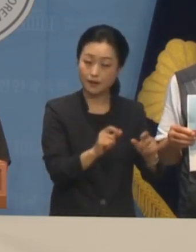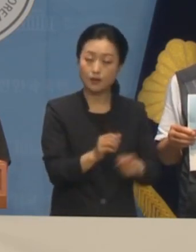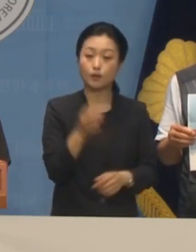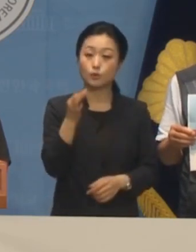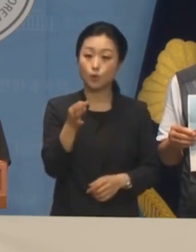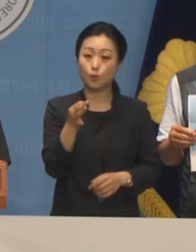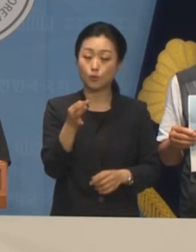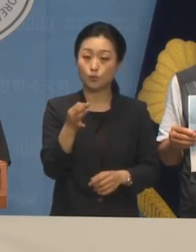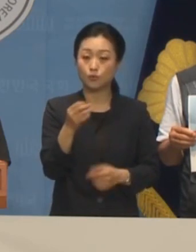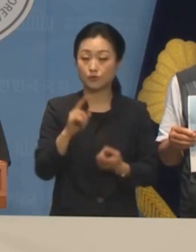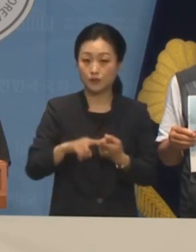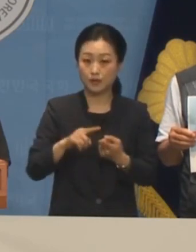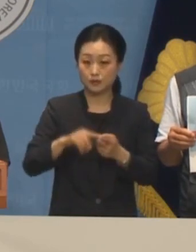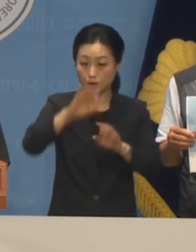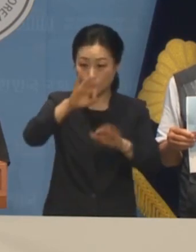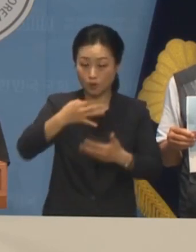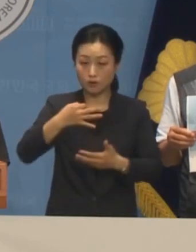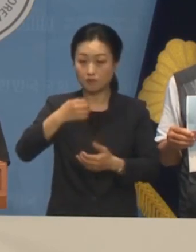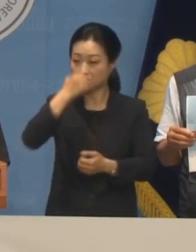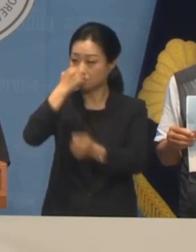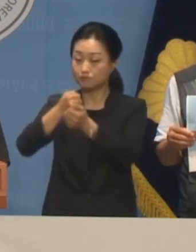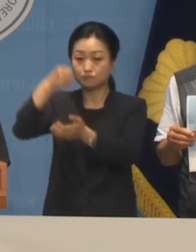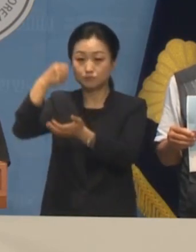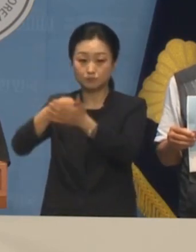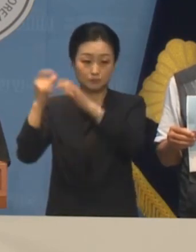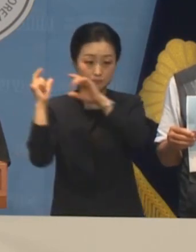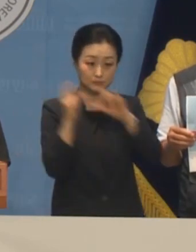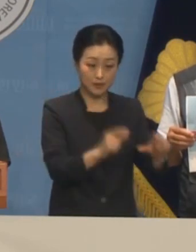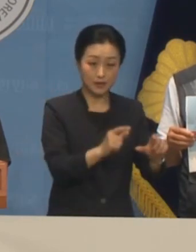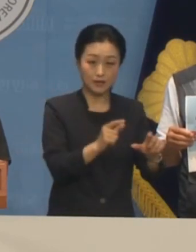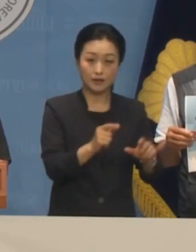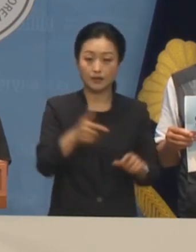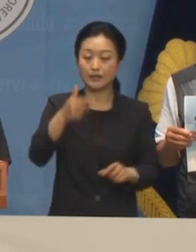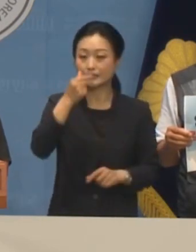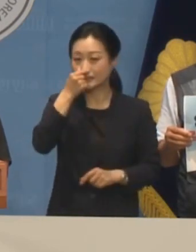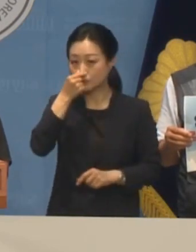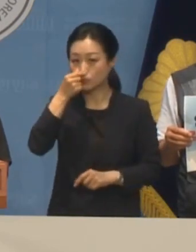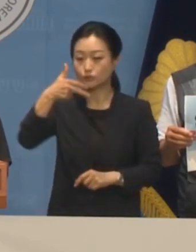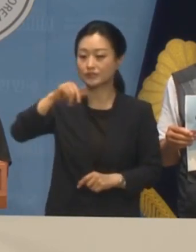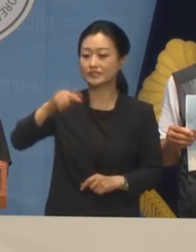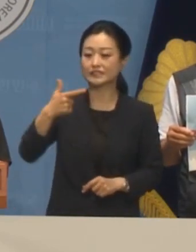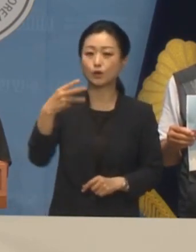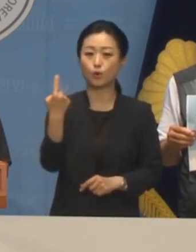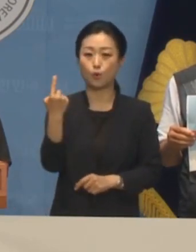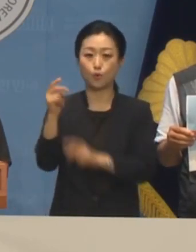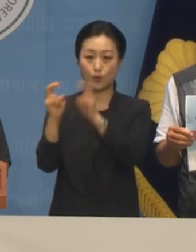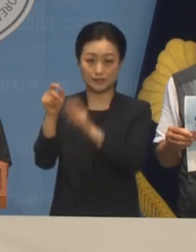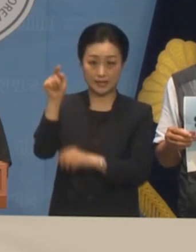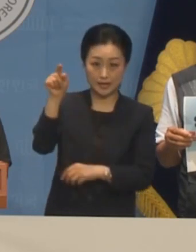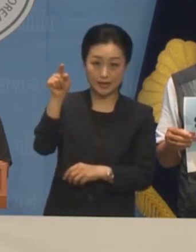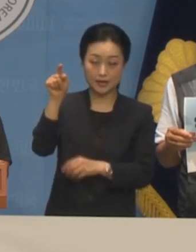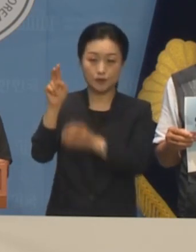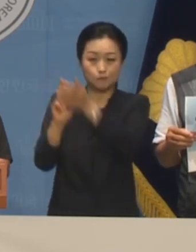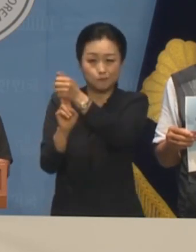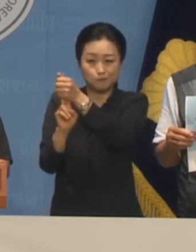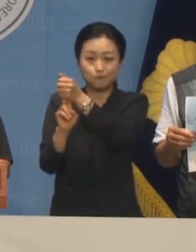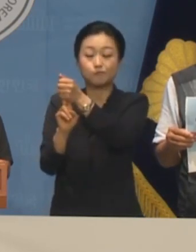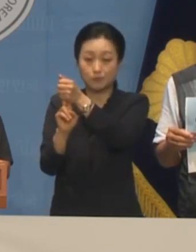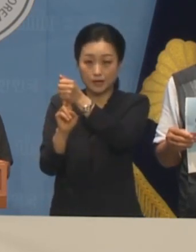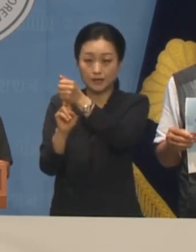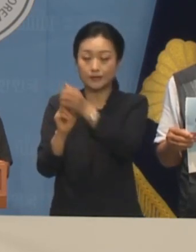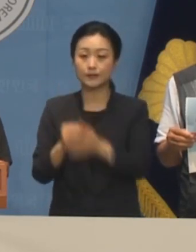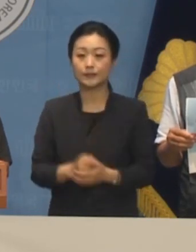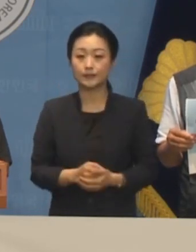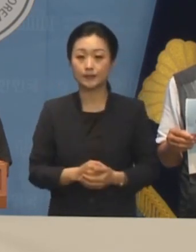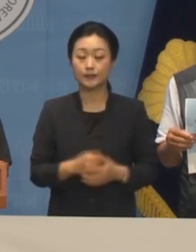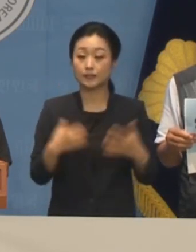노동조건을 일방적으로 통보하고 결정하던 하이트진로는 노조법의 사각지대에 숨었습니다 정부는